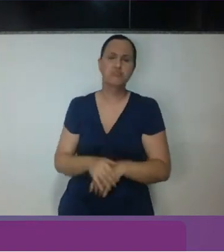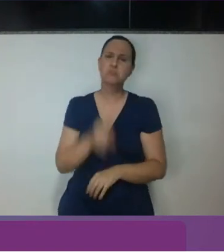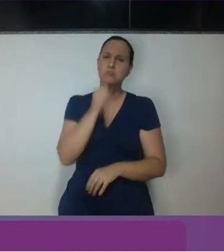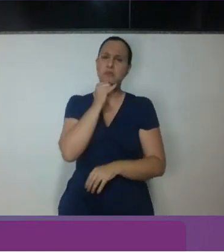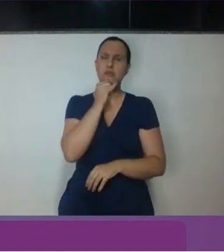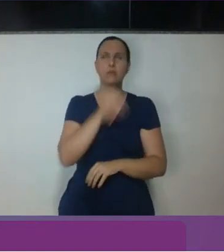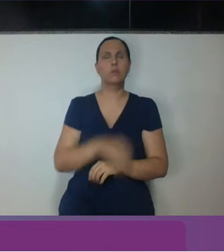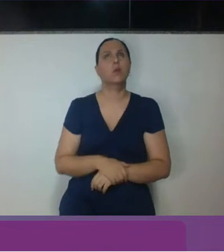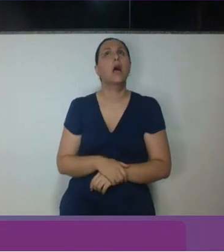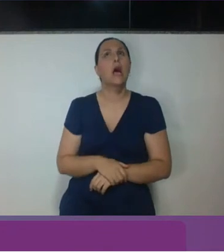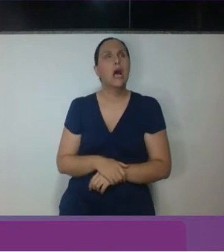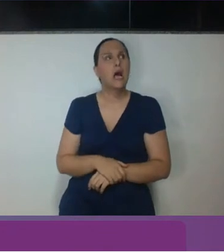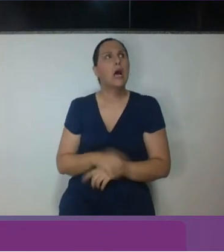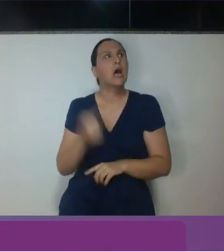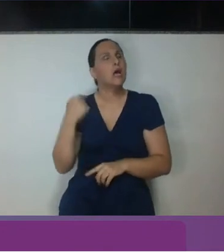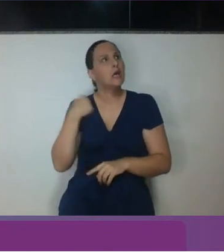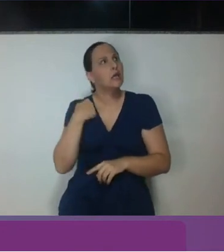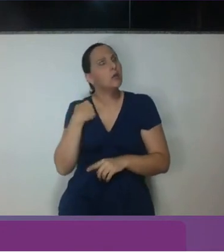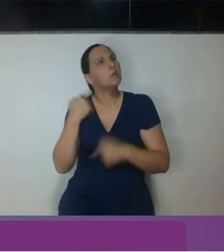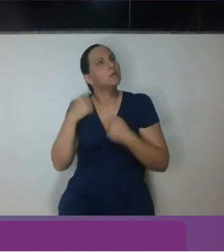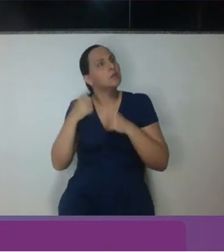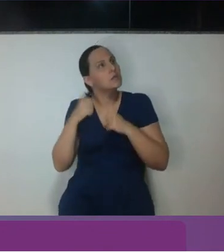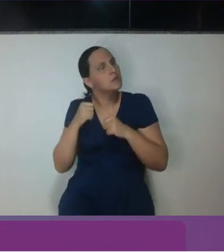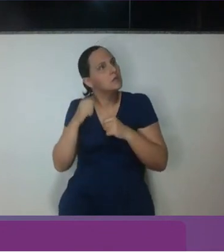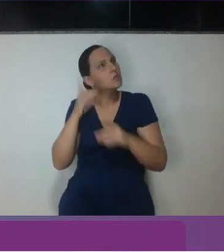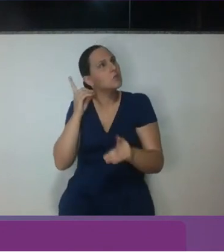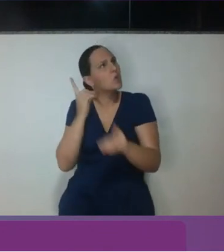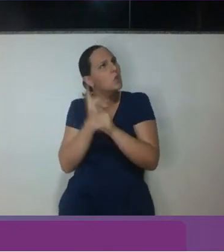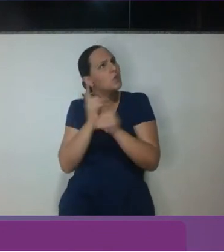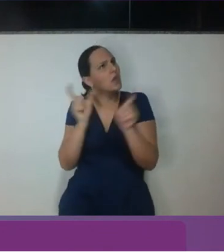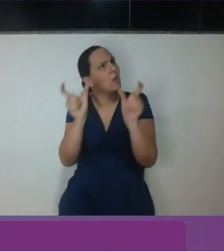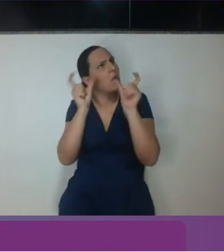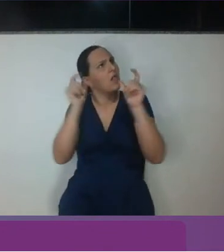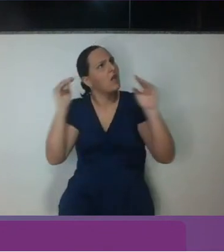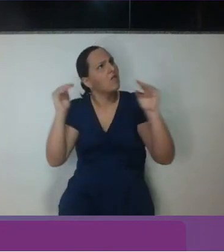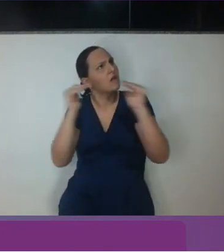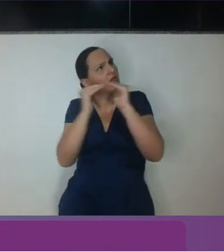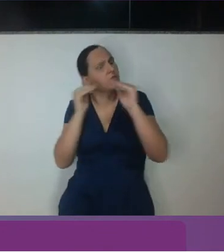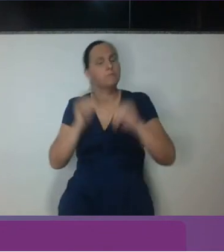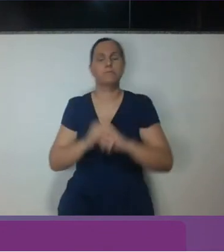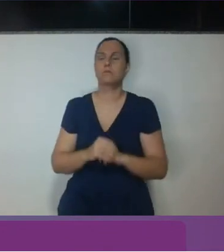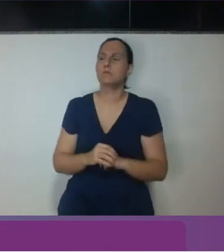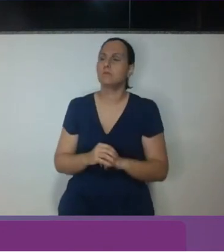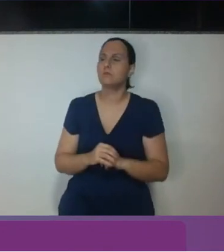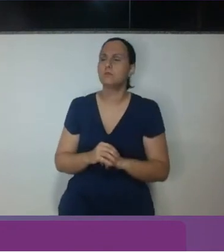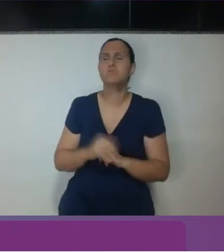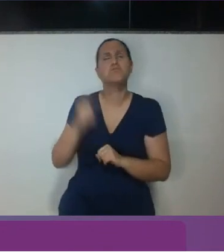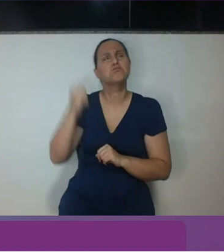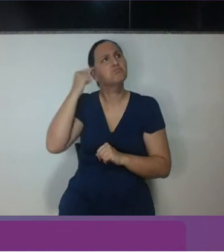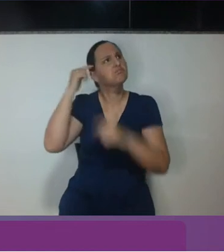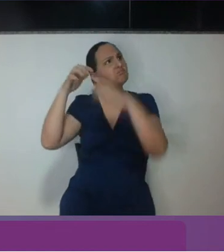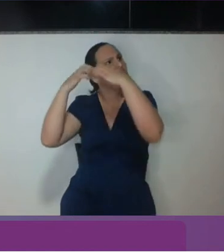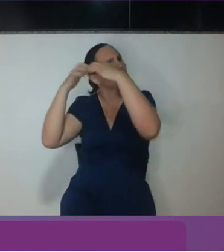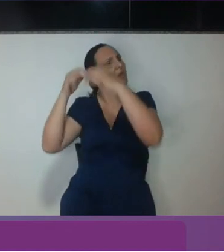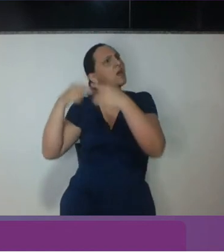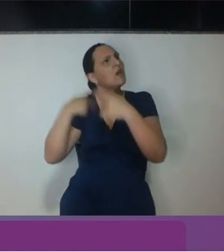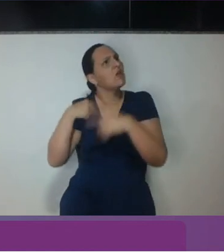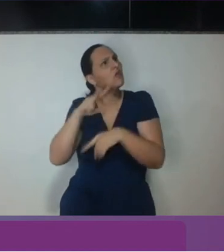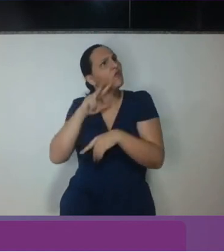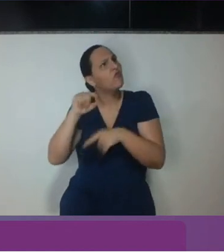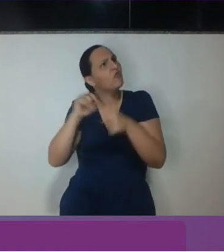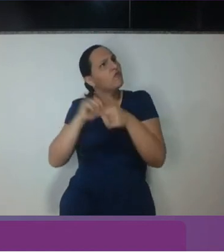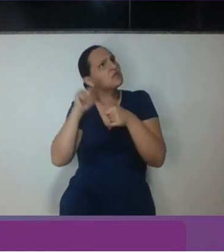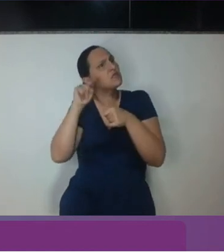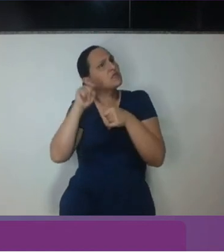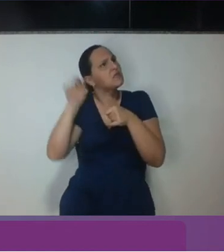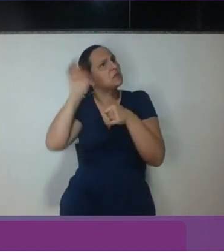tenho uma equivalência. Eu vou fazer isso utilizando a soletração. Beleza, eu tenho um empréstimo linguístico,